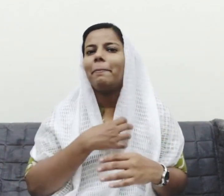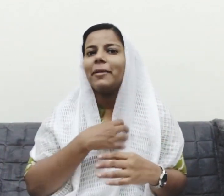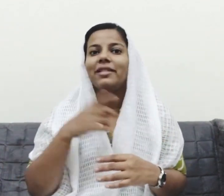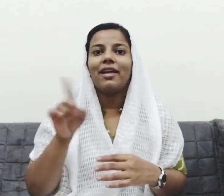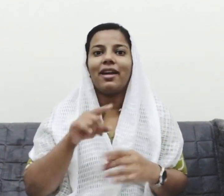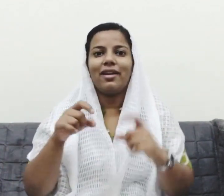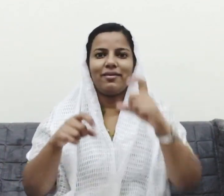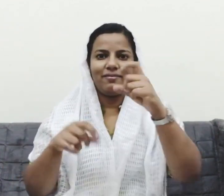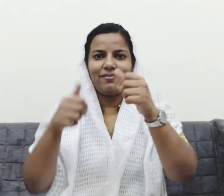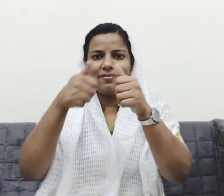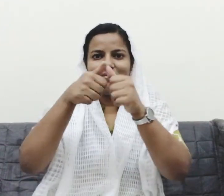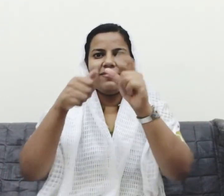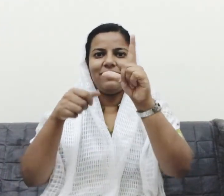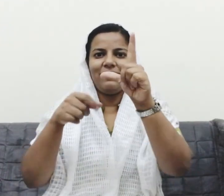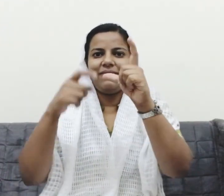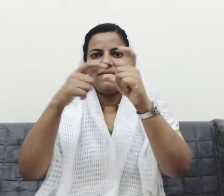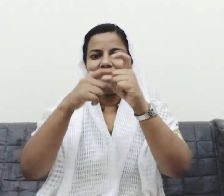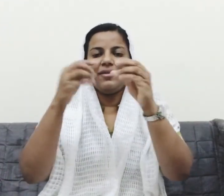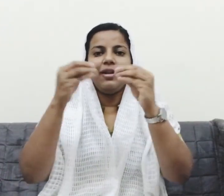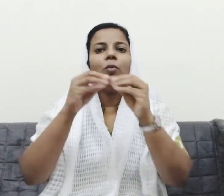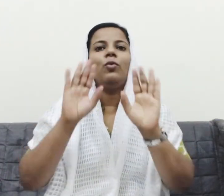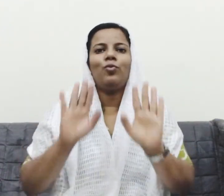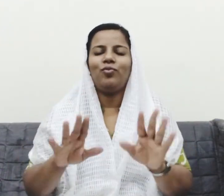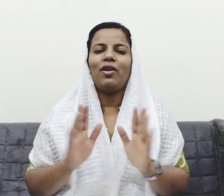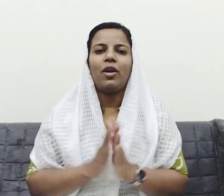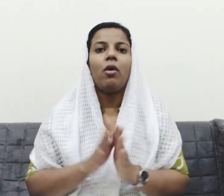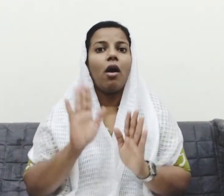മനസ്സായിരുന്നു കാലേബിന് ഉണ്ടായിരുന്നത്. ആ മനസ്സുണ്ടായിരുന്നത് കൊണ്ട്